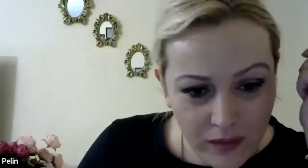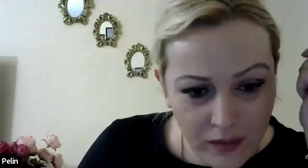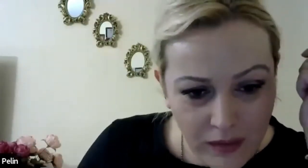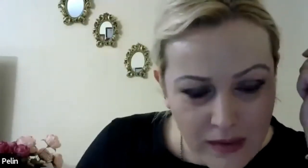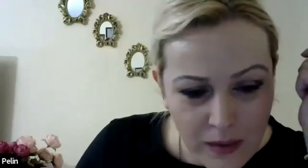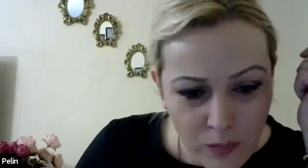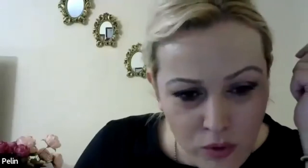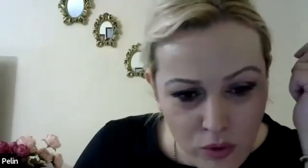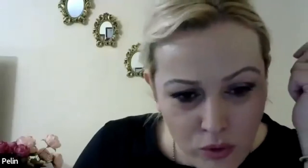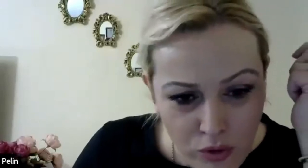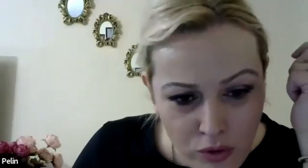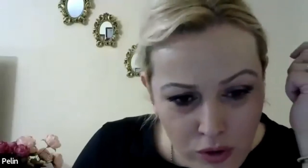Nasıl yapıyorsunuz?